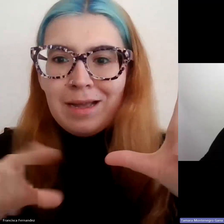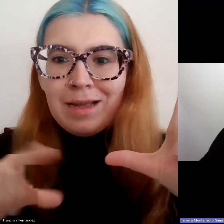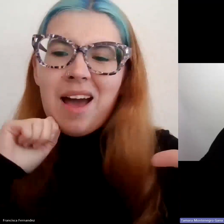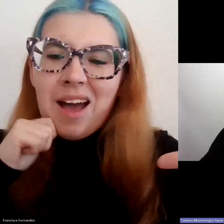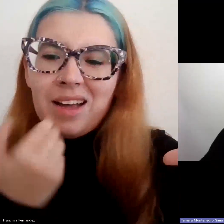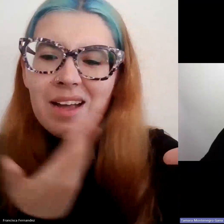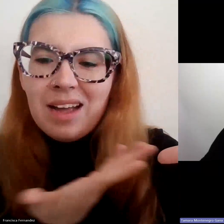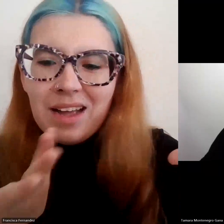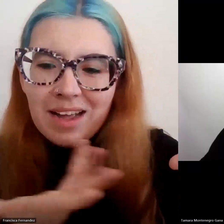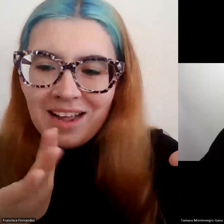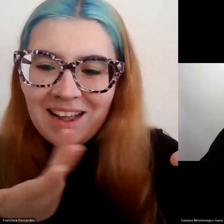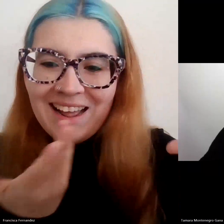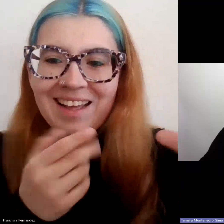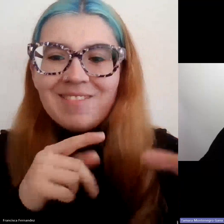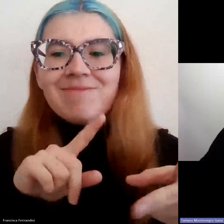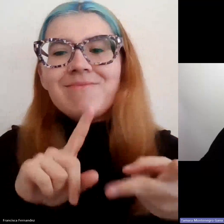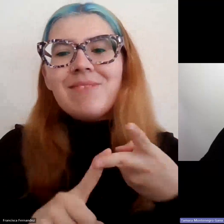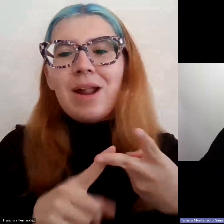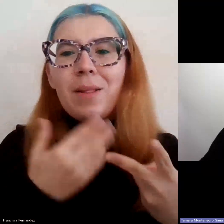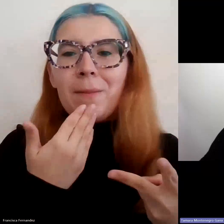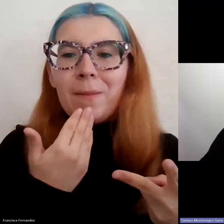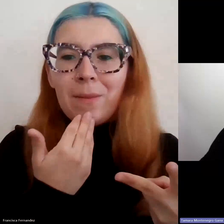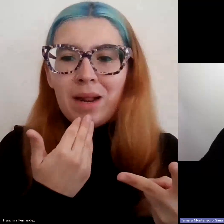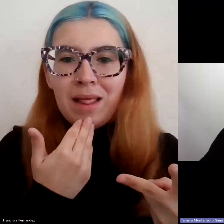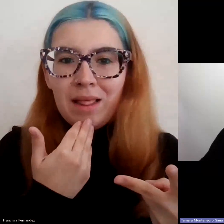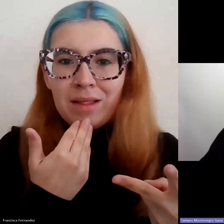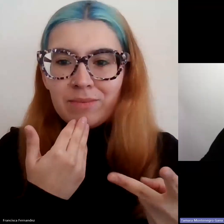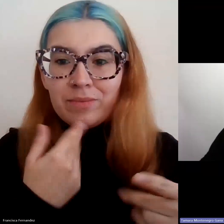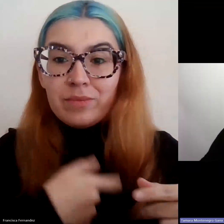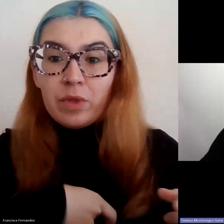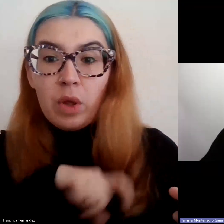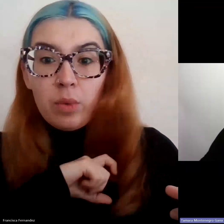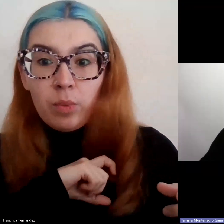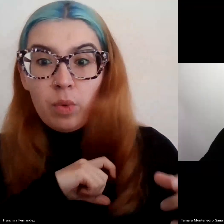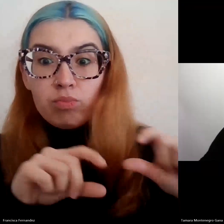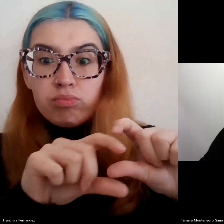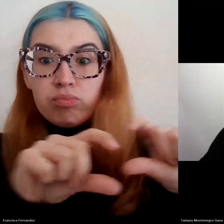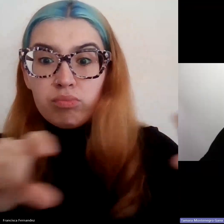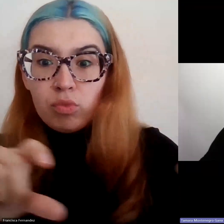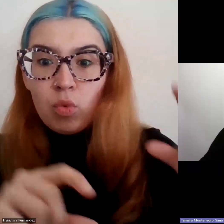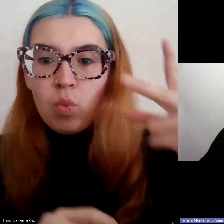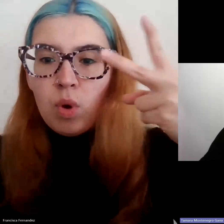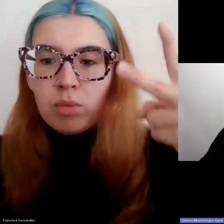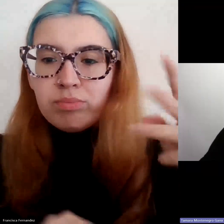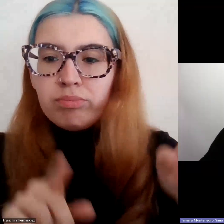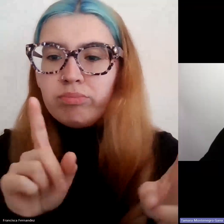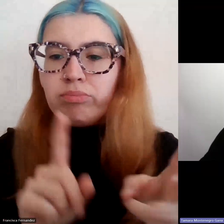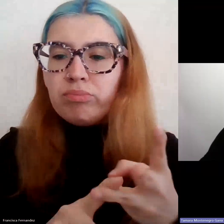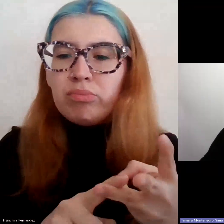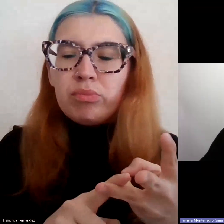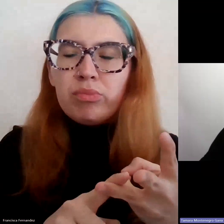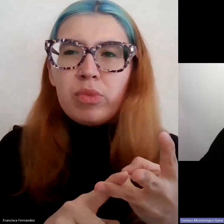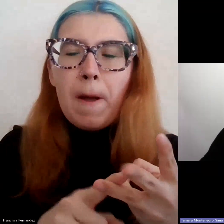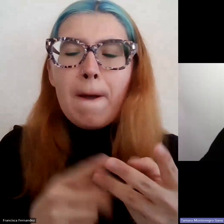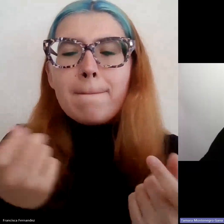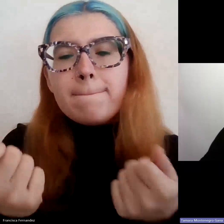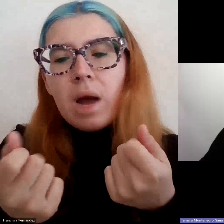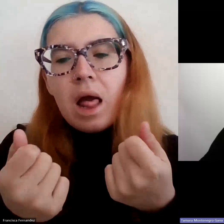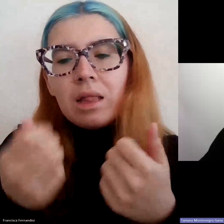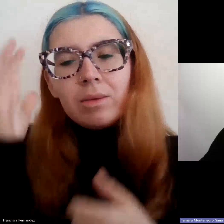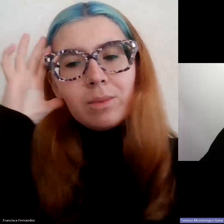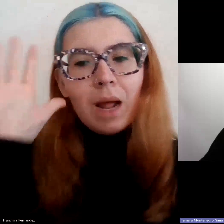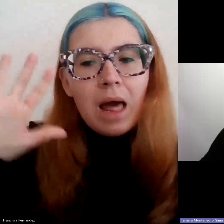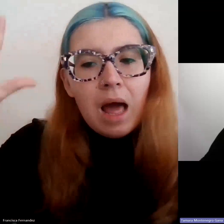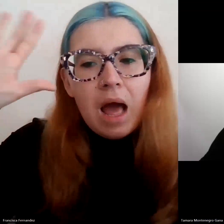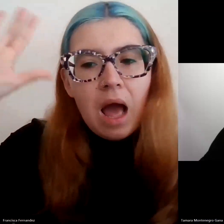fue con fotos, iba mostrando lo que significaba cada una y también en español le iba poniendo